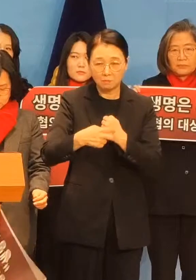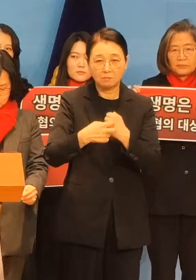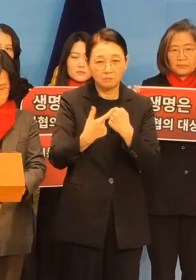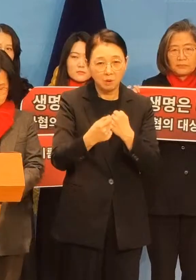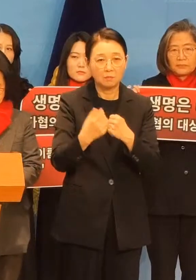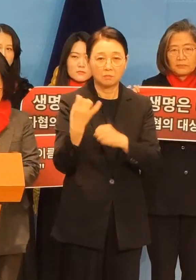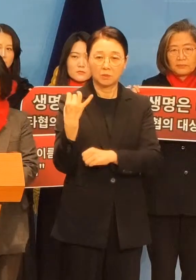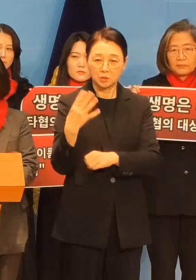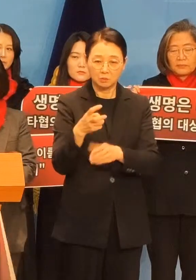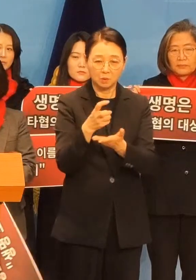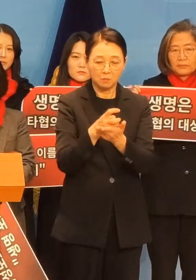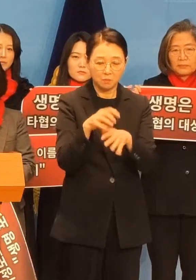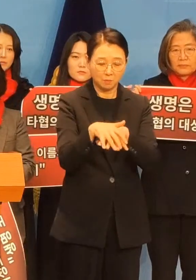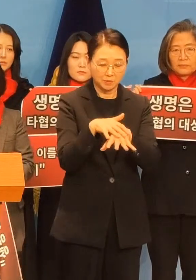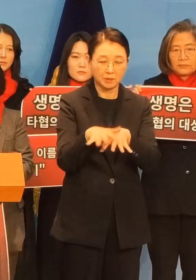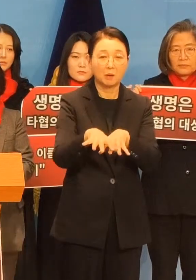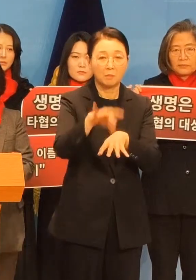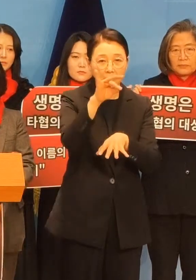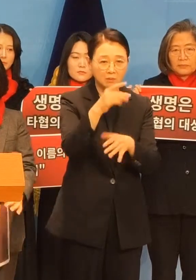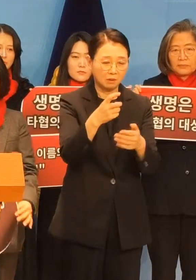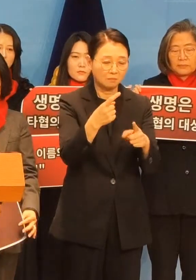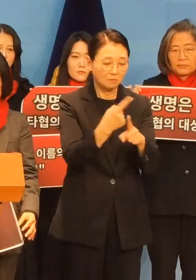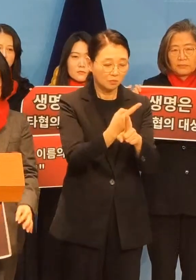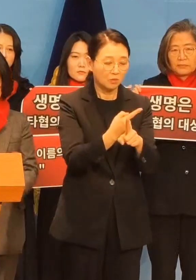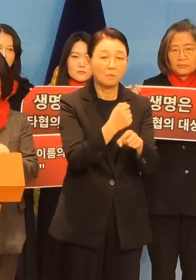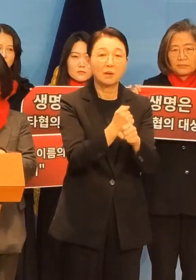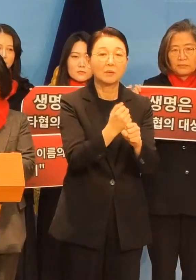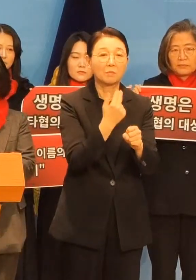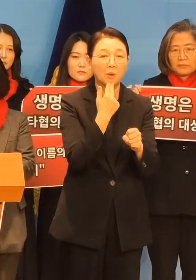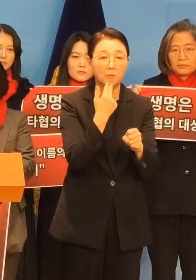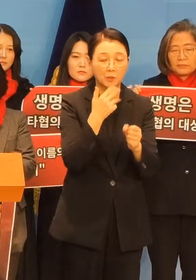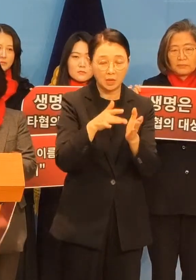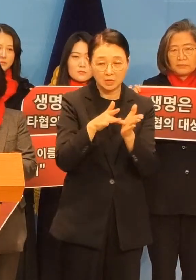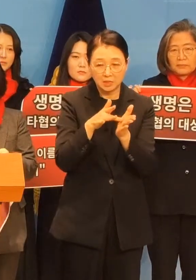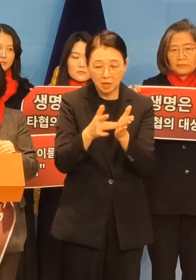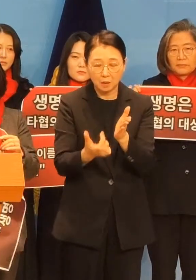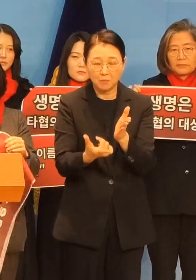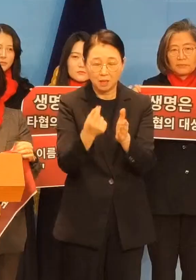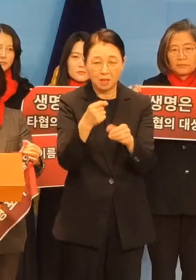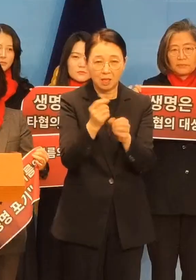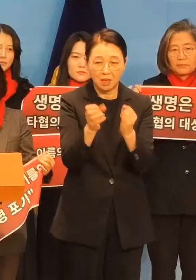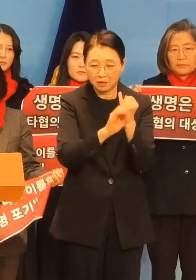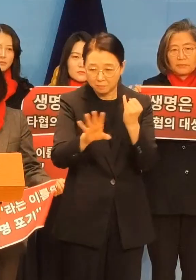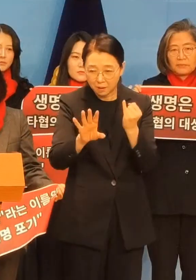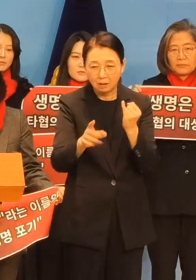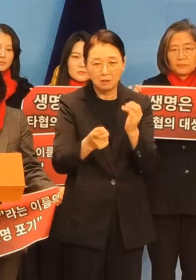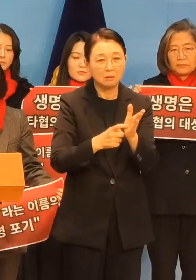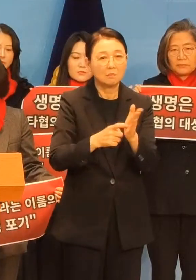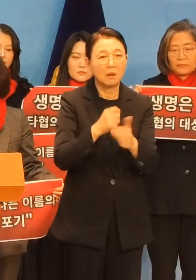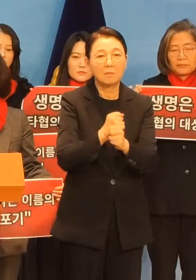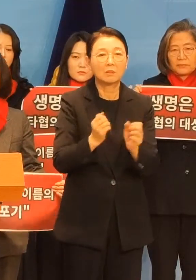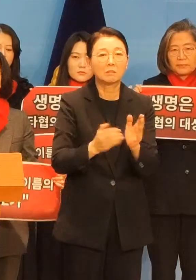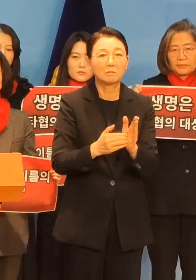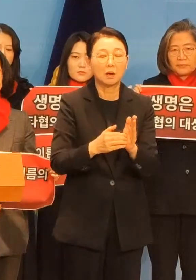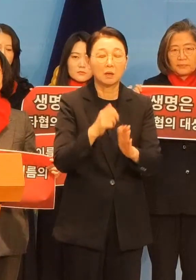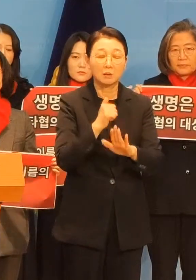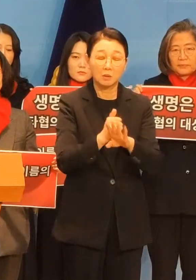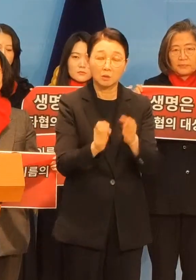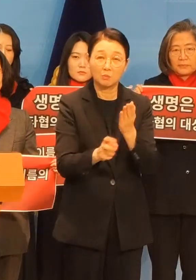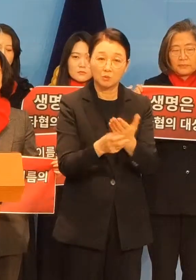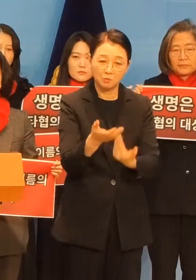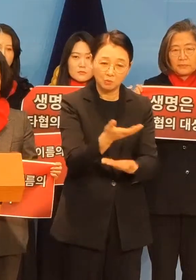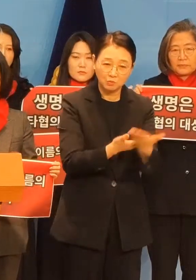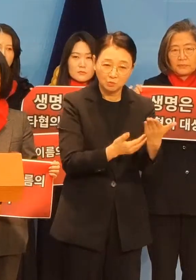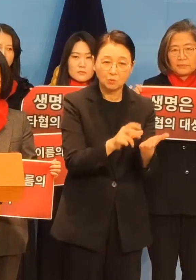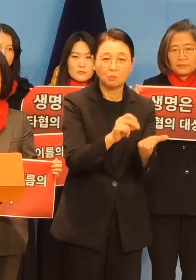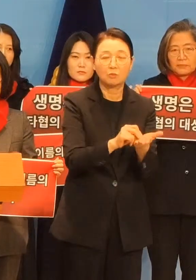법체계 정비가 선행되지 않는 상태에서 약물 도입을 서두르는 것은 불법 유통 문제의